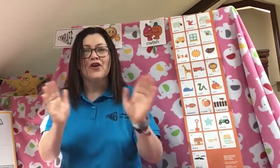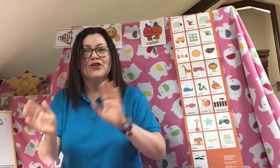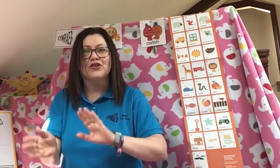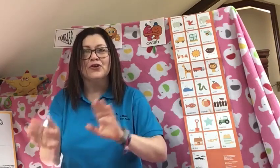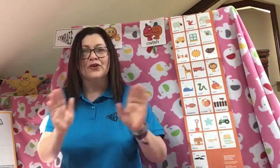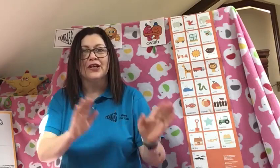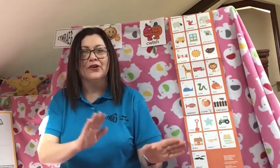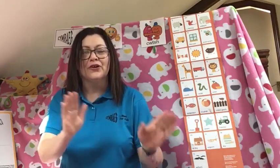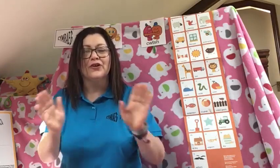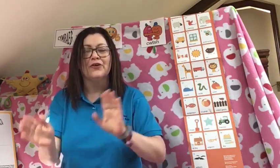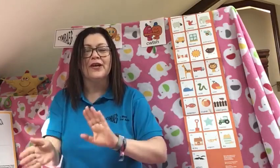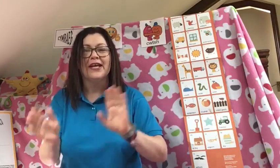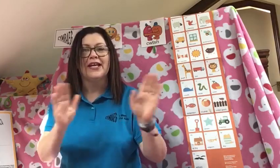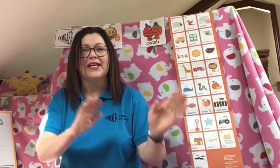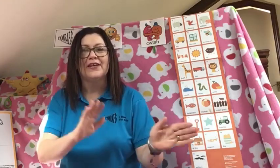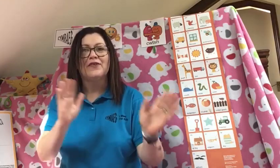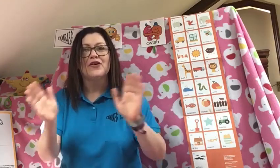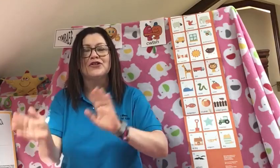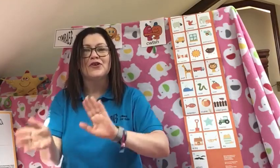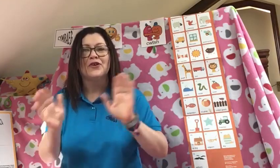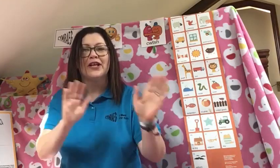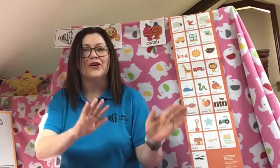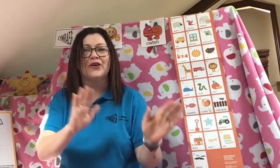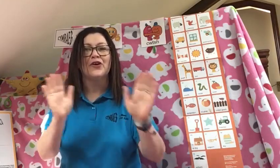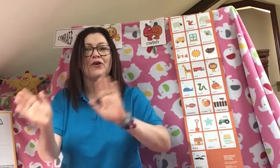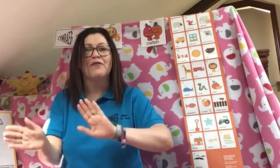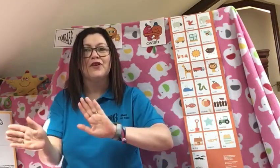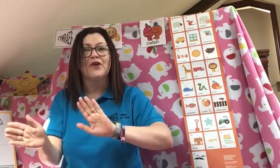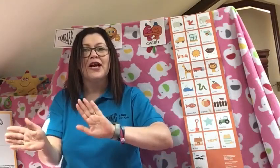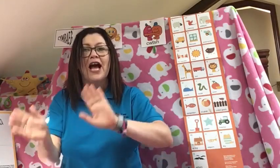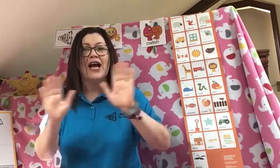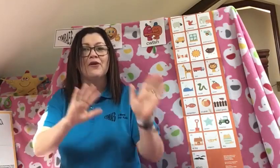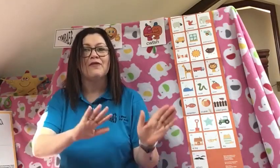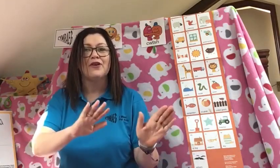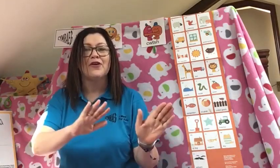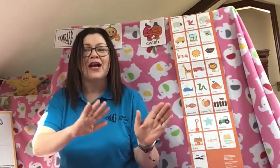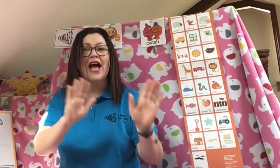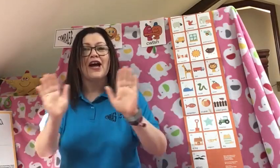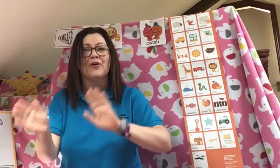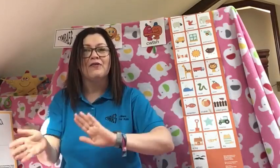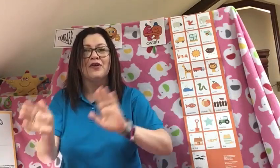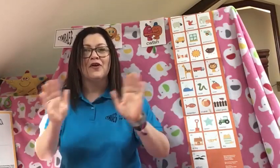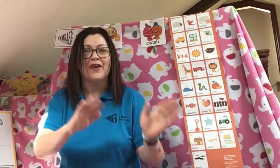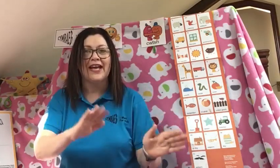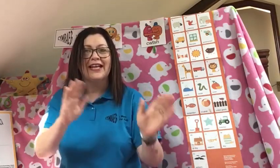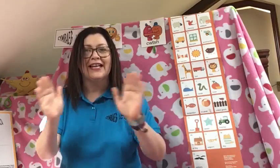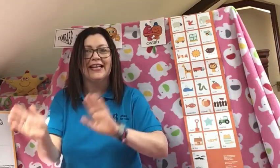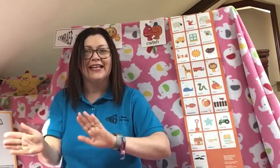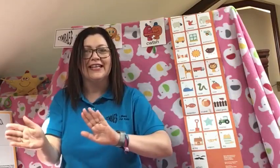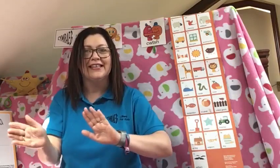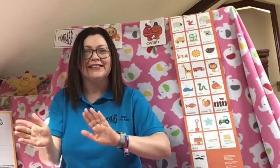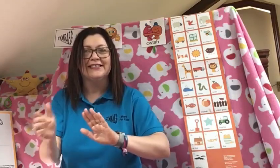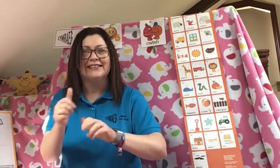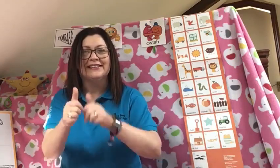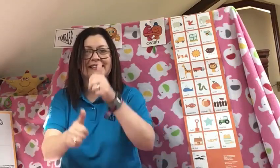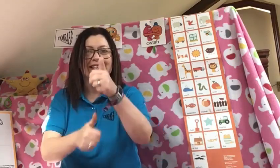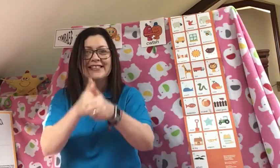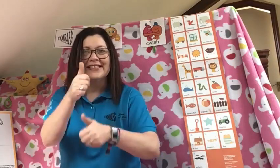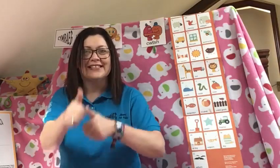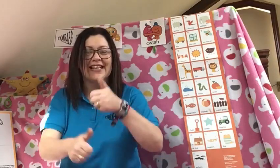Chwifio'r dwylo, chwifio'r dwylo, chwifio a chwifio fel hyn.